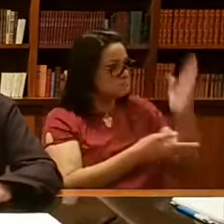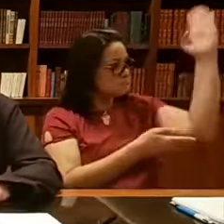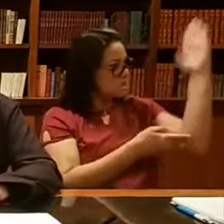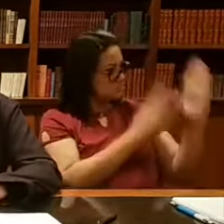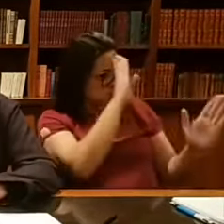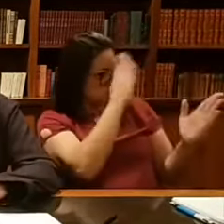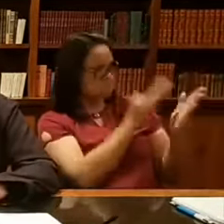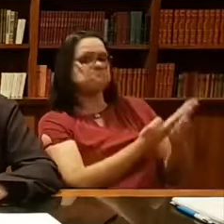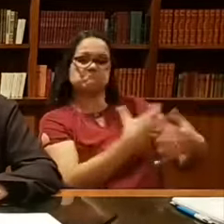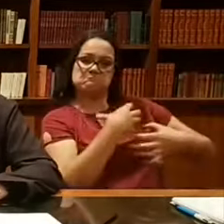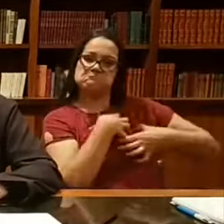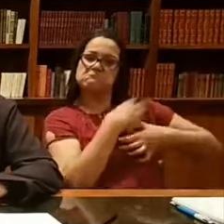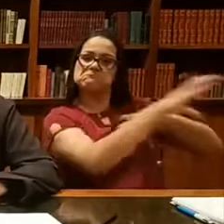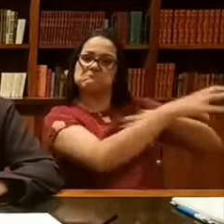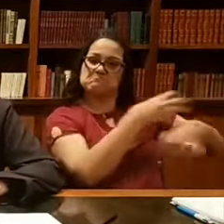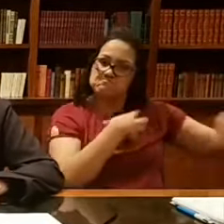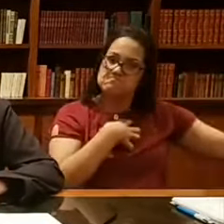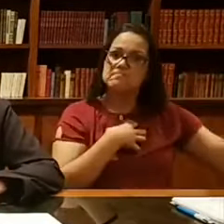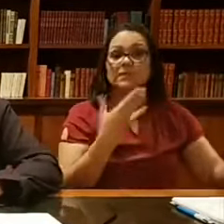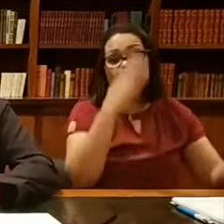acontecendo. Né? O Brasil está fazendo o seu dever de casa.